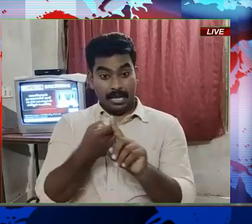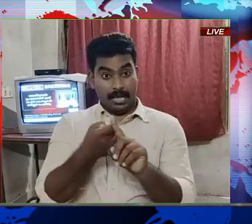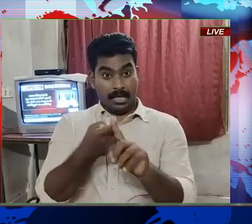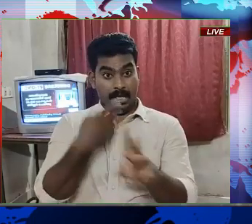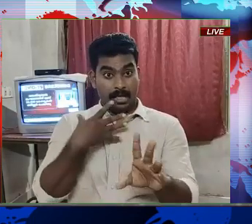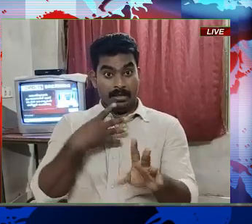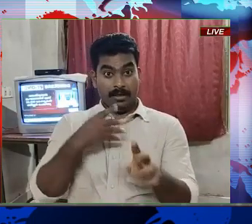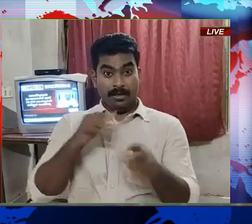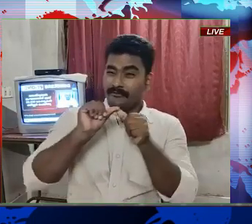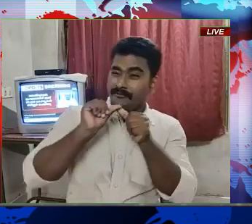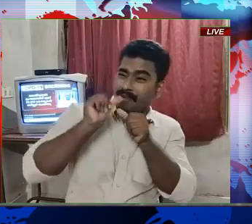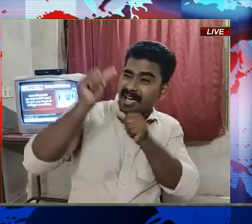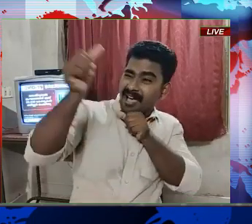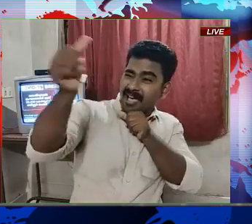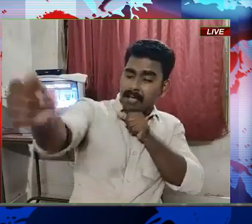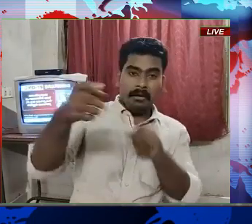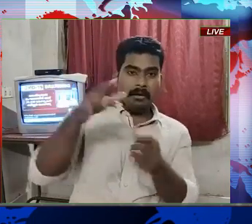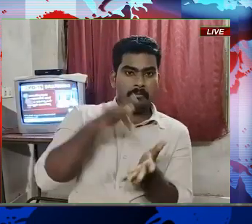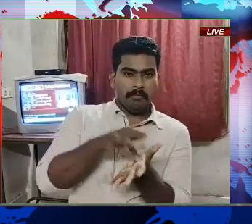അകലം കൃത്യമായി പാലിച്ച്